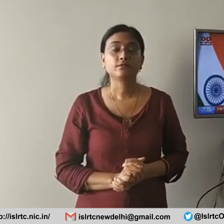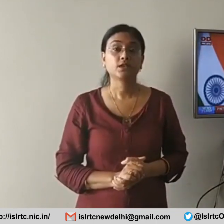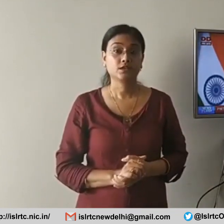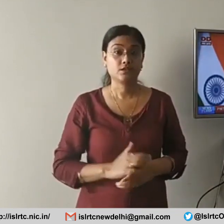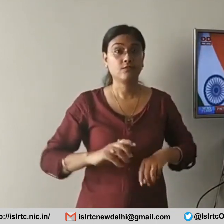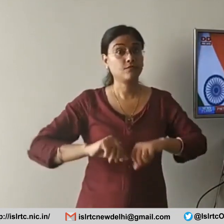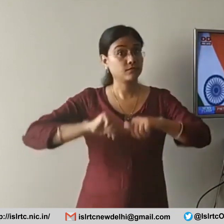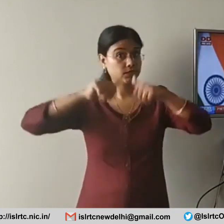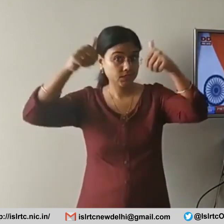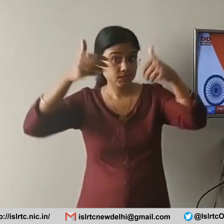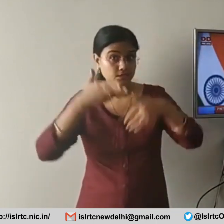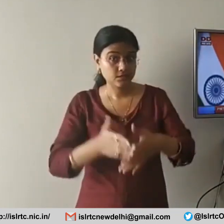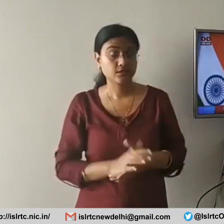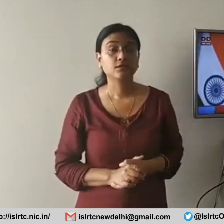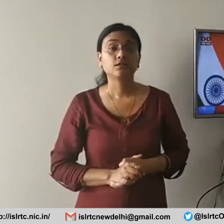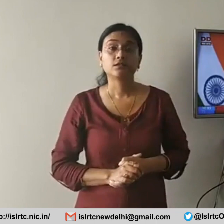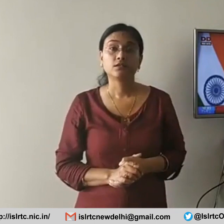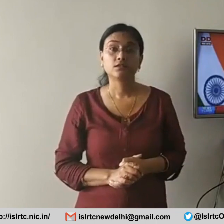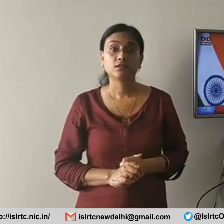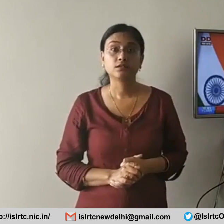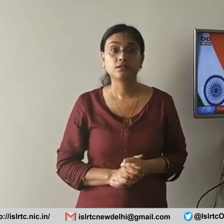विजय होने का